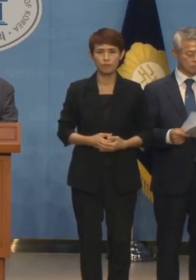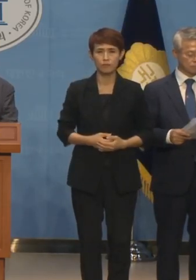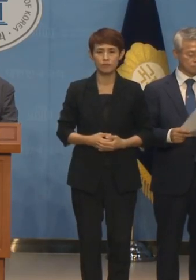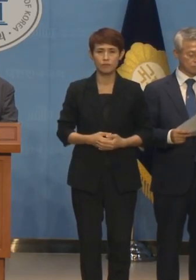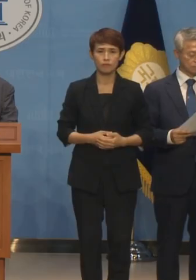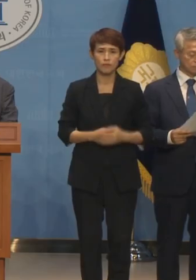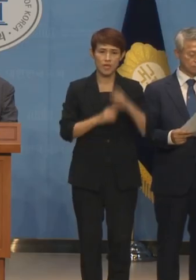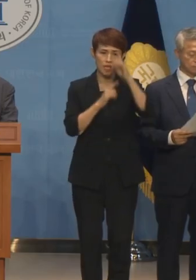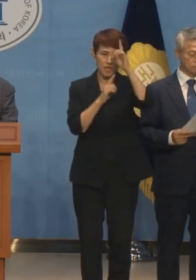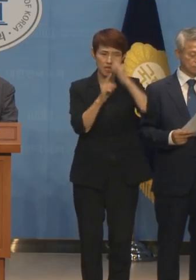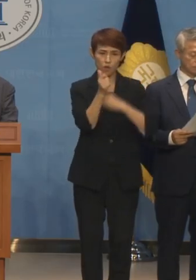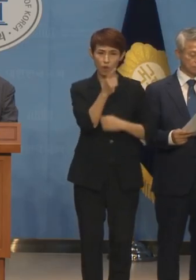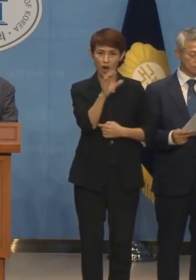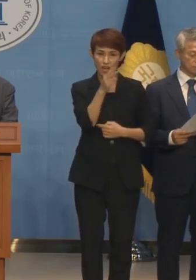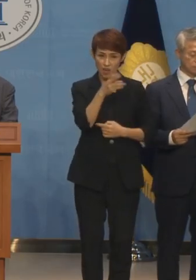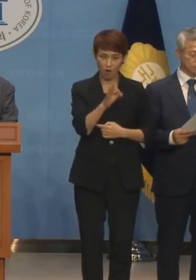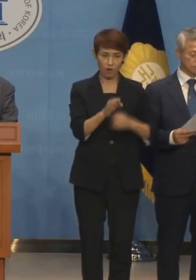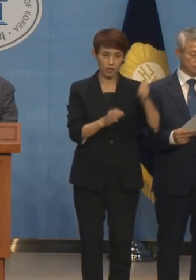이화영 1심 재판부